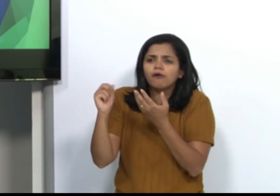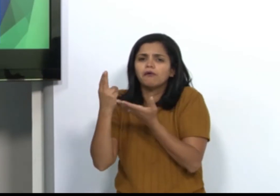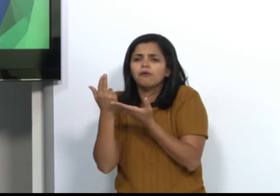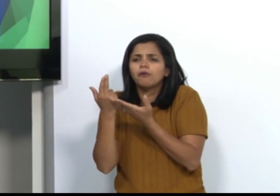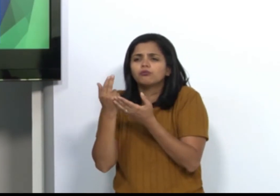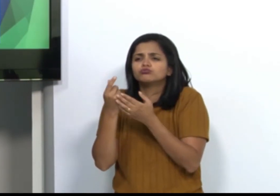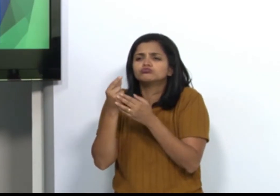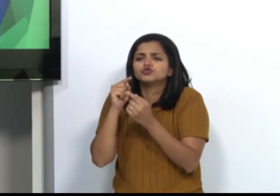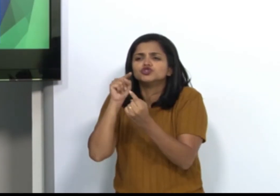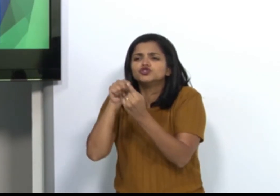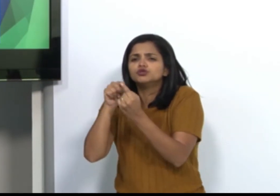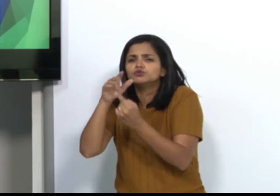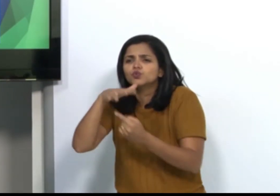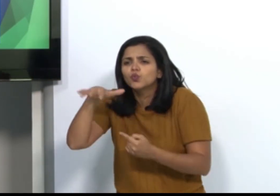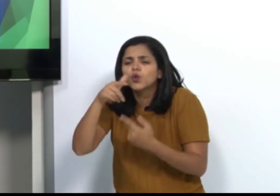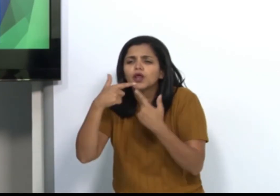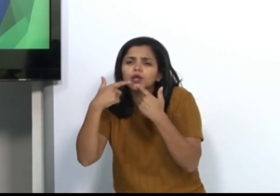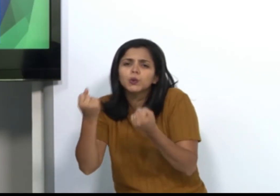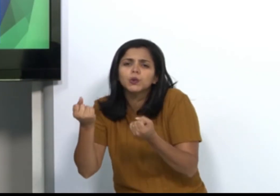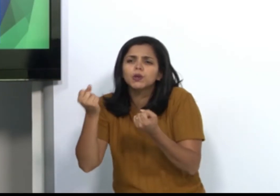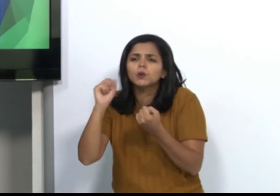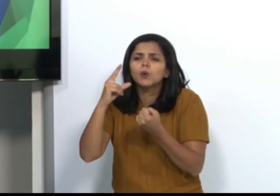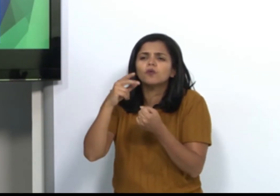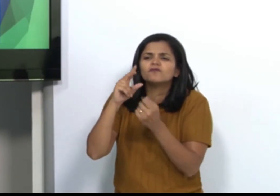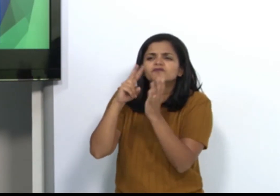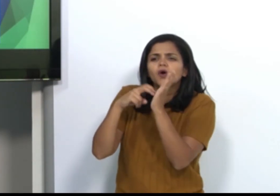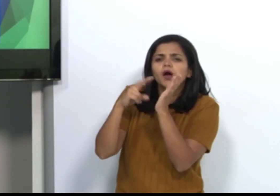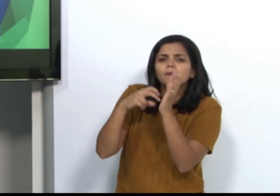Ela é a tradução, onde coloca-se ali o